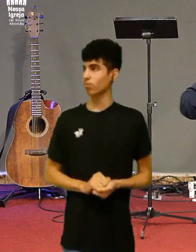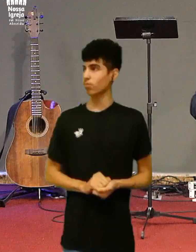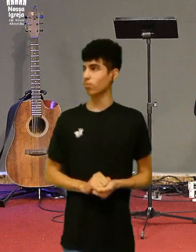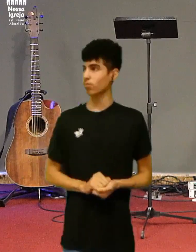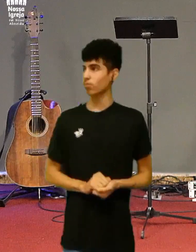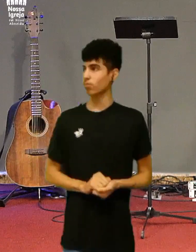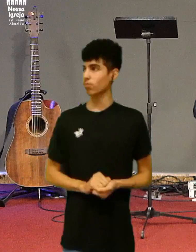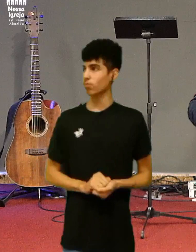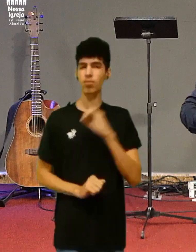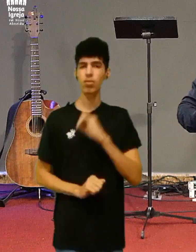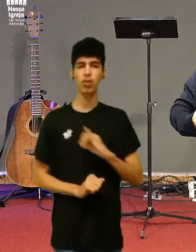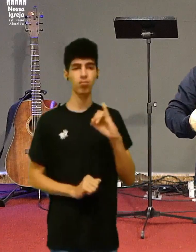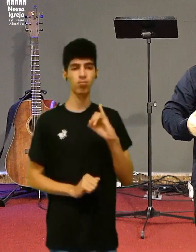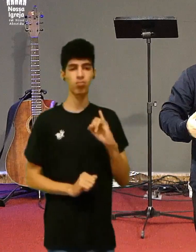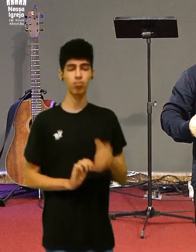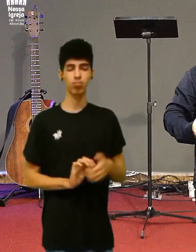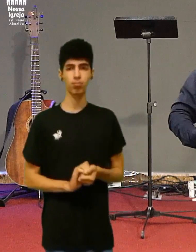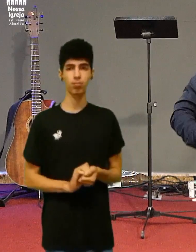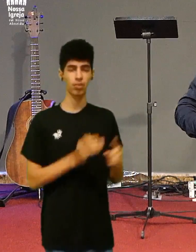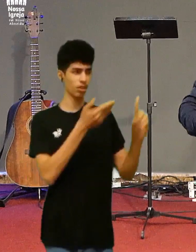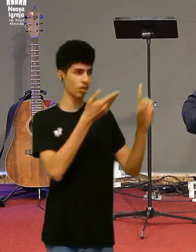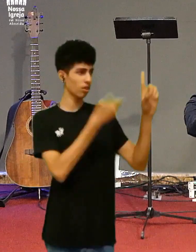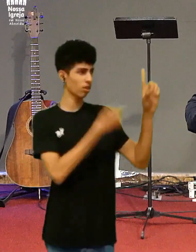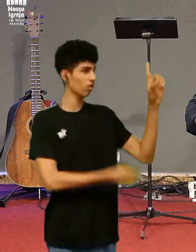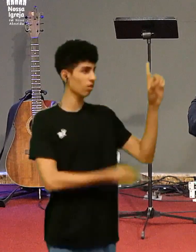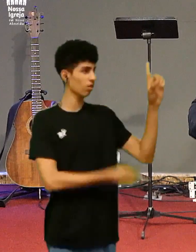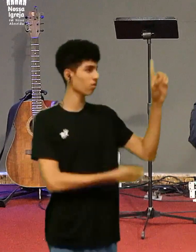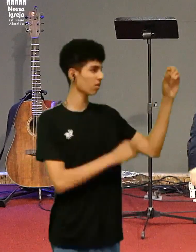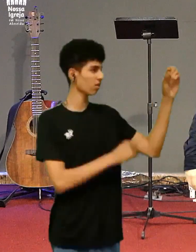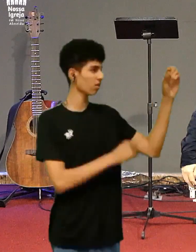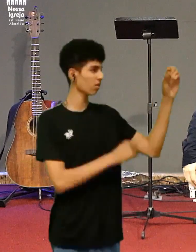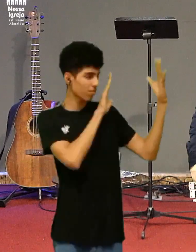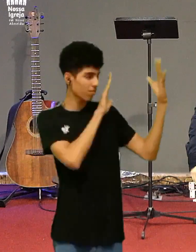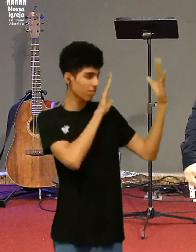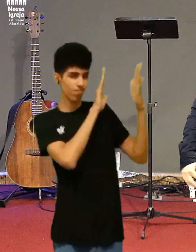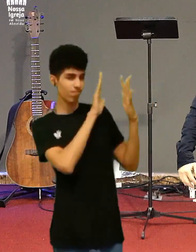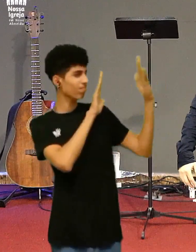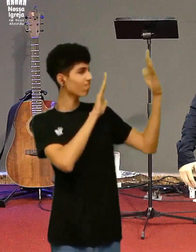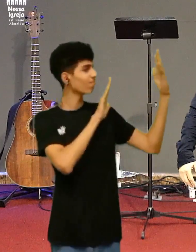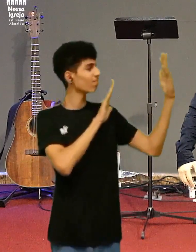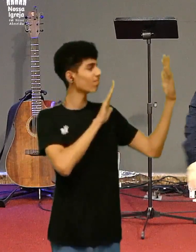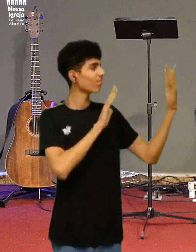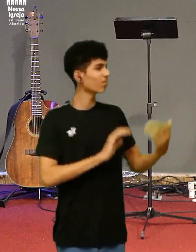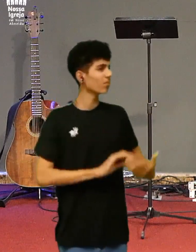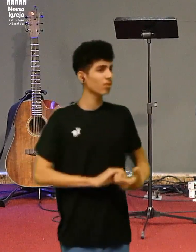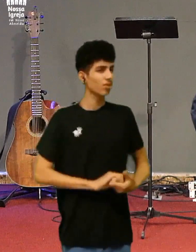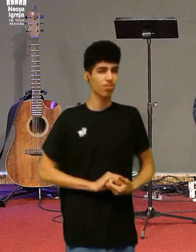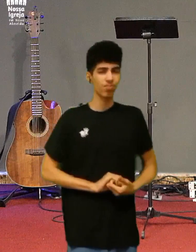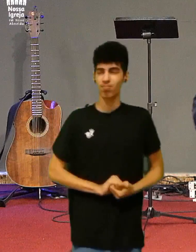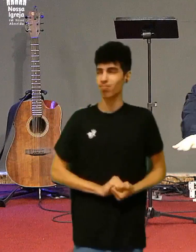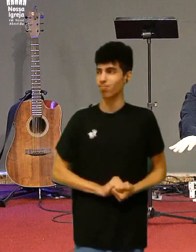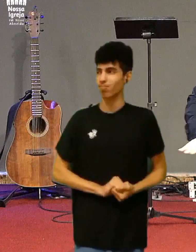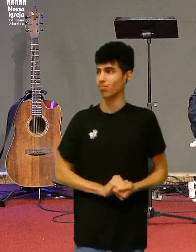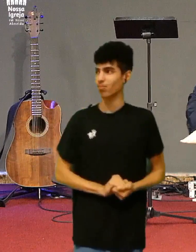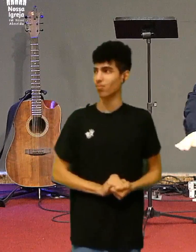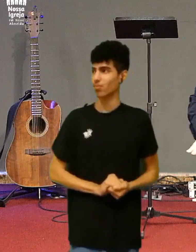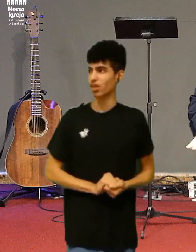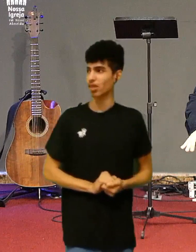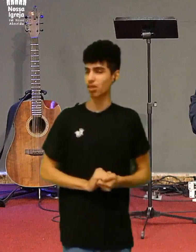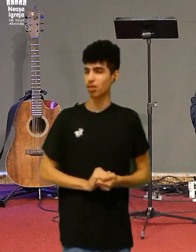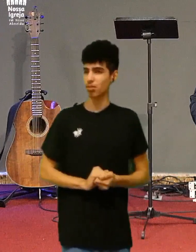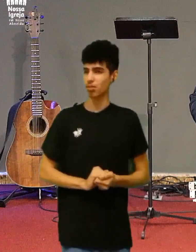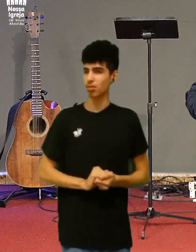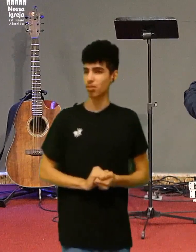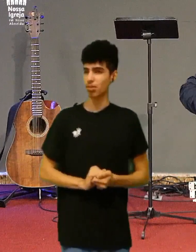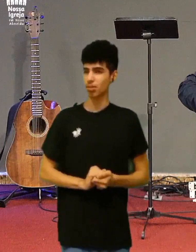Irmãos, quando Deus chega com a sua presença, nesse nível que eu estou falando, é como se Ele pegasse uma igreja que está ali